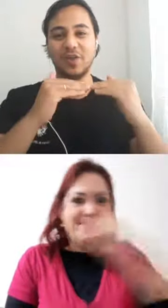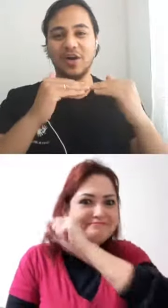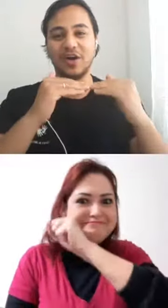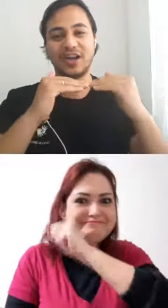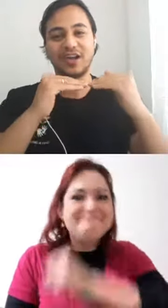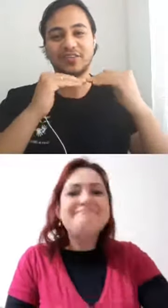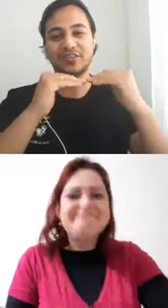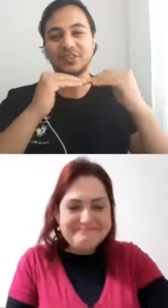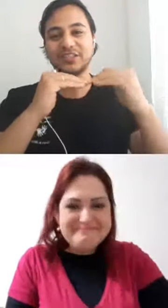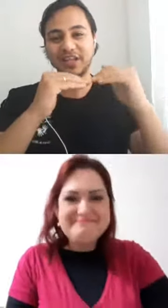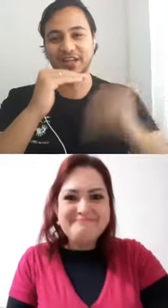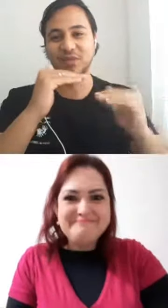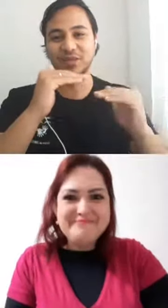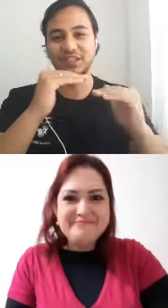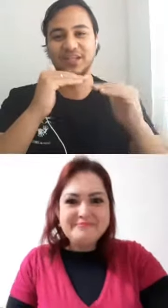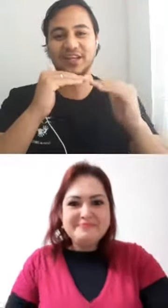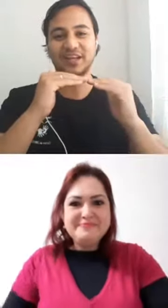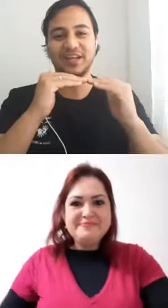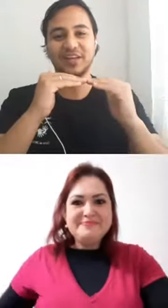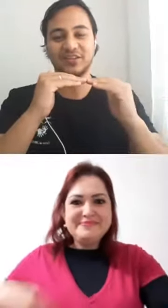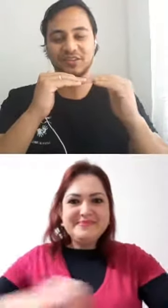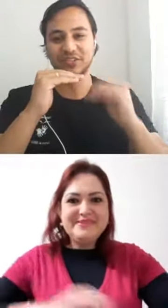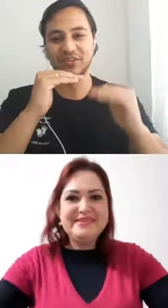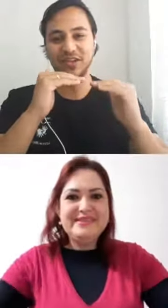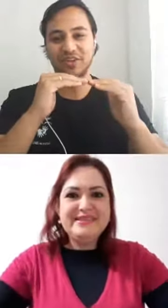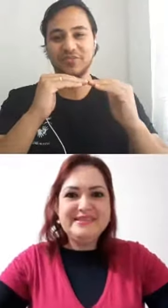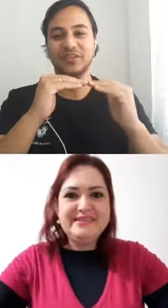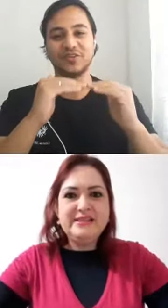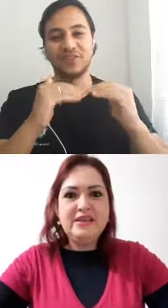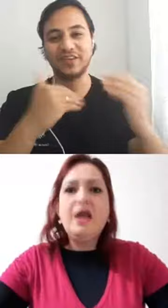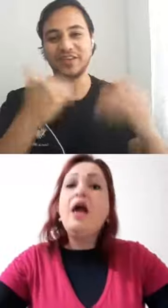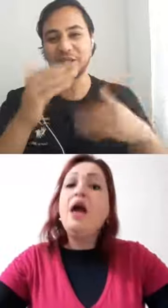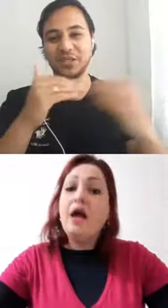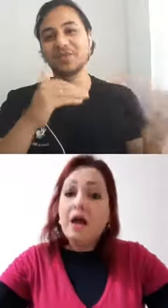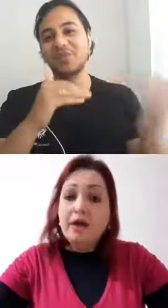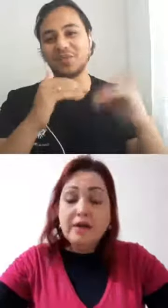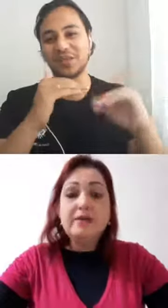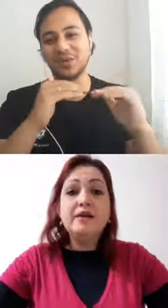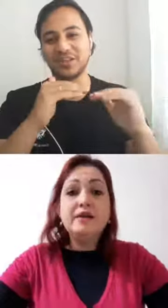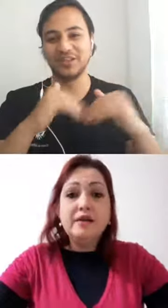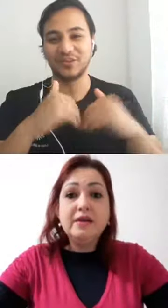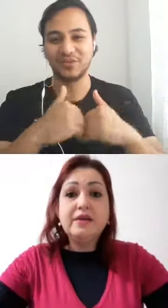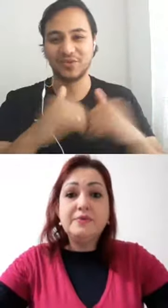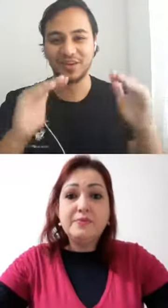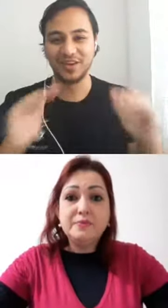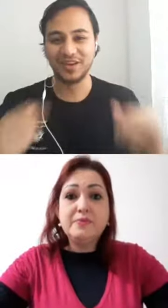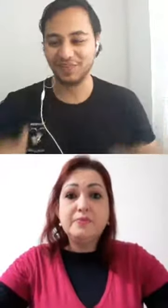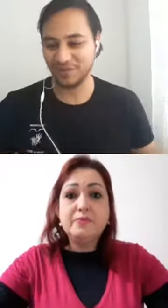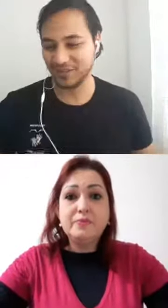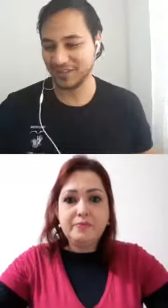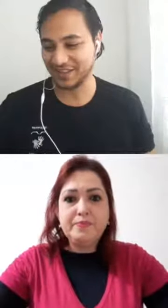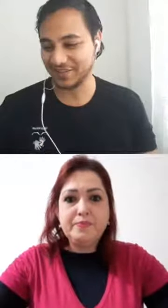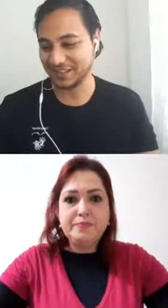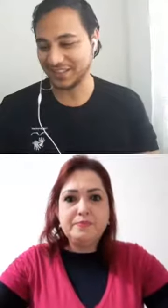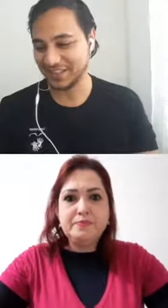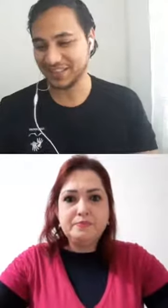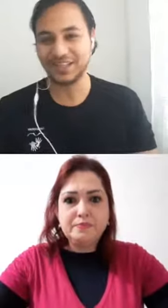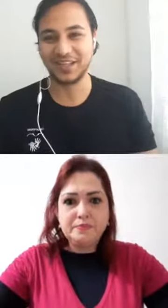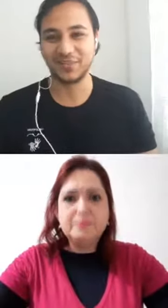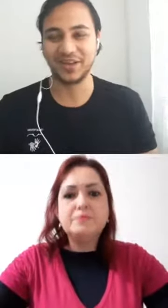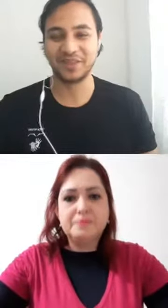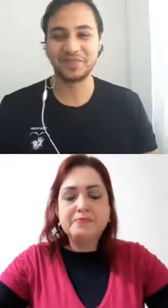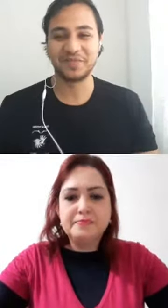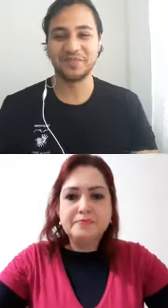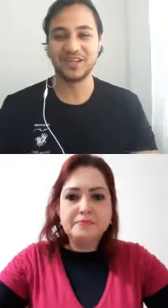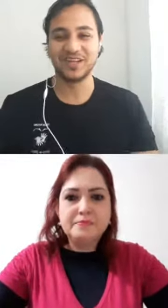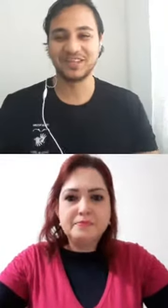dá 1 hora, o Instagram derruba sozinho, né? Daí sozinho a live. Então não faz sentido a gente começar outra. Então vamos tentar fazer nesse tempo